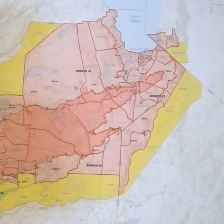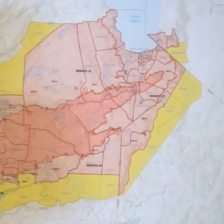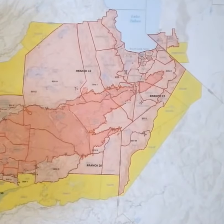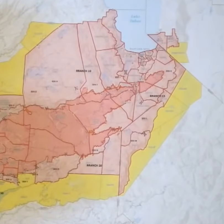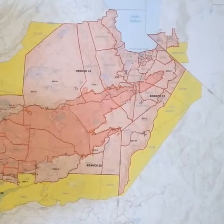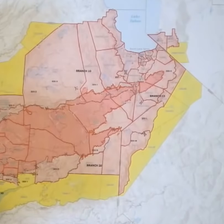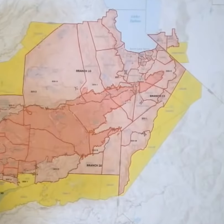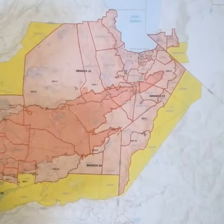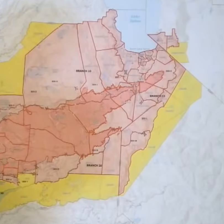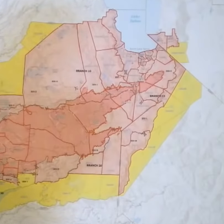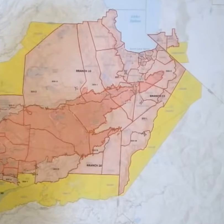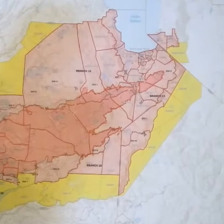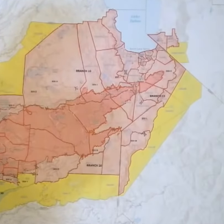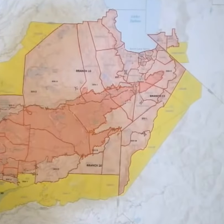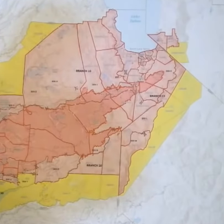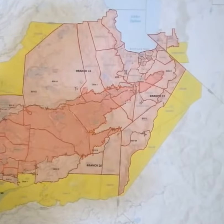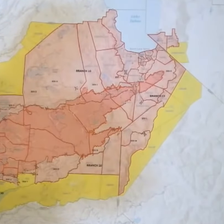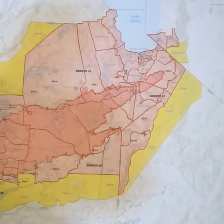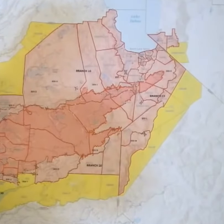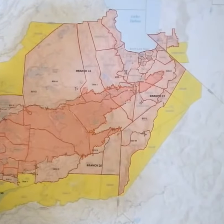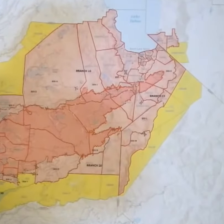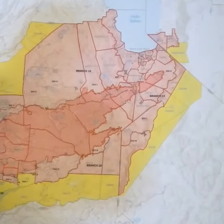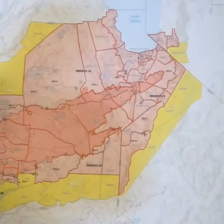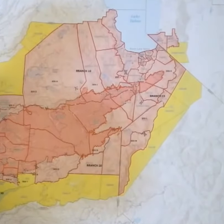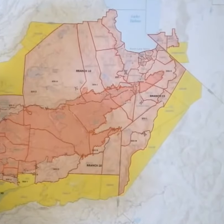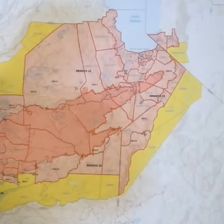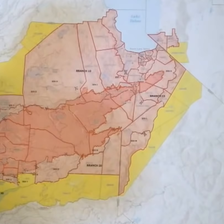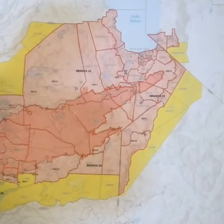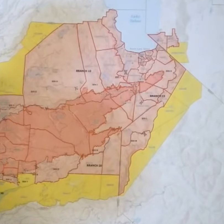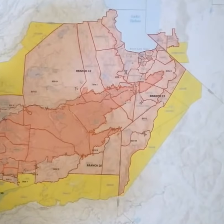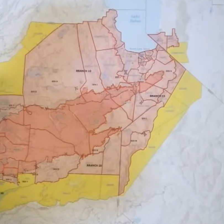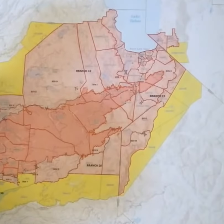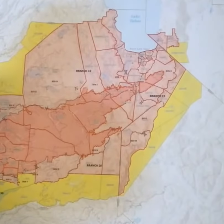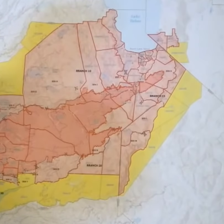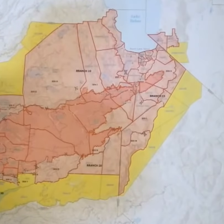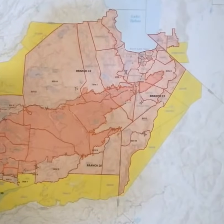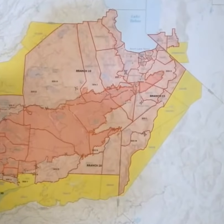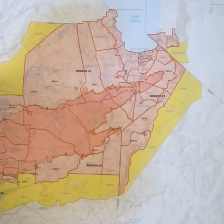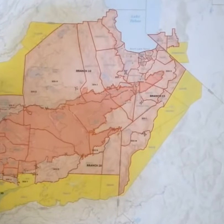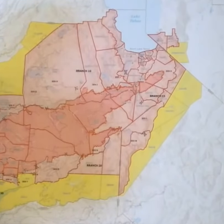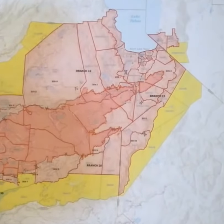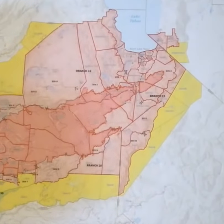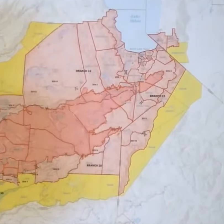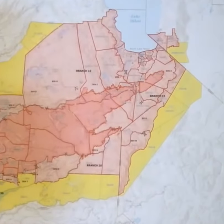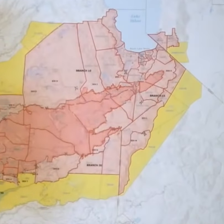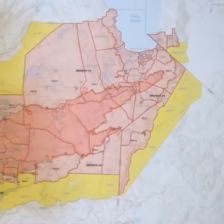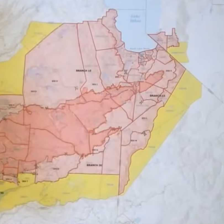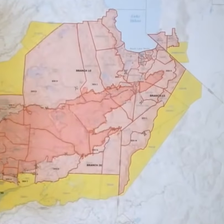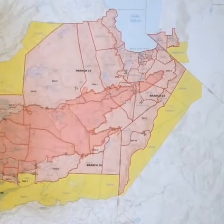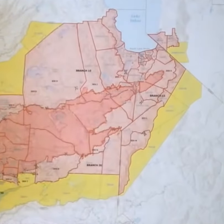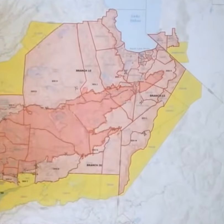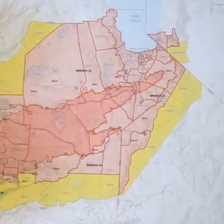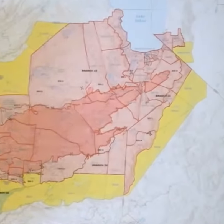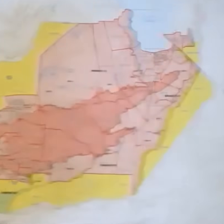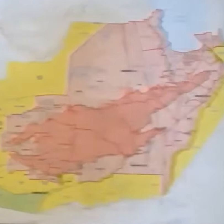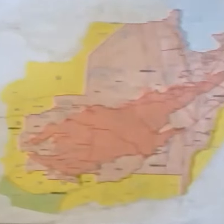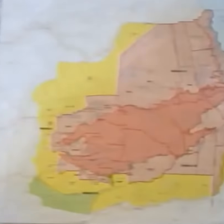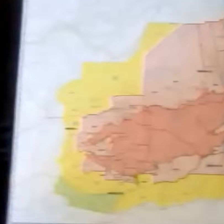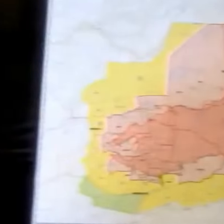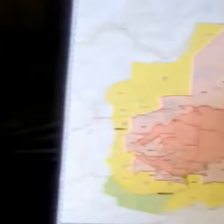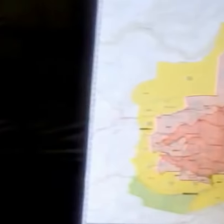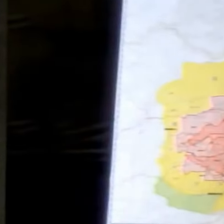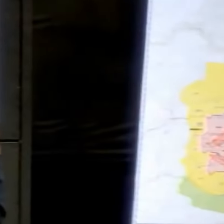advertencia y esas personas con su identificación pueden regresar a sus hogares. La